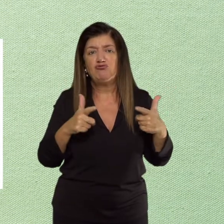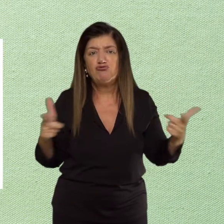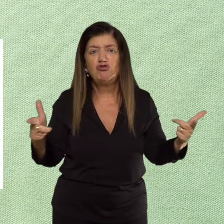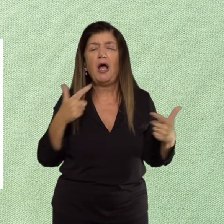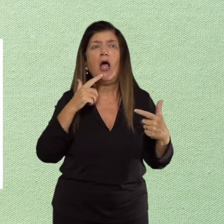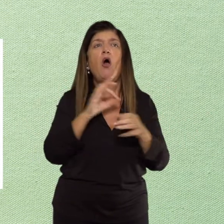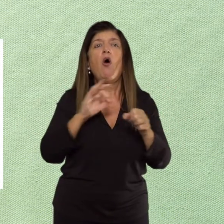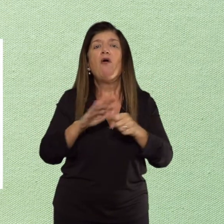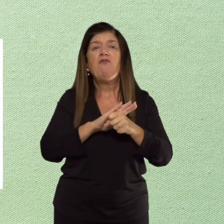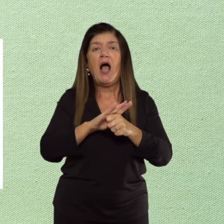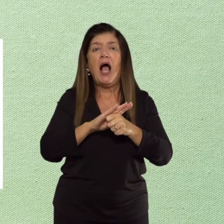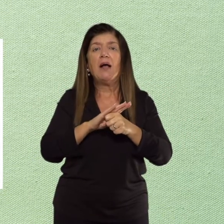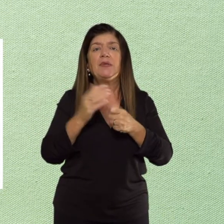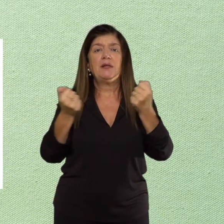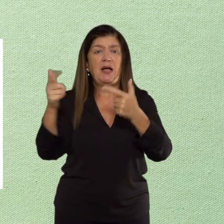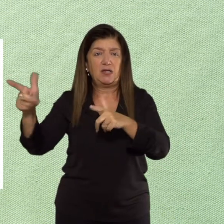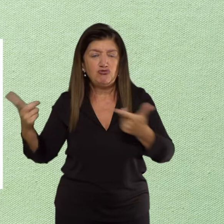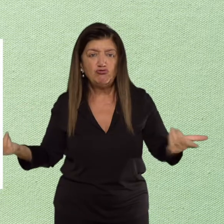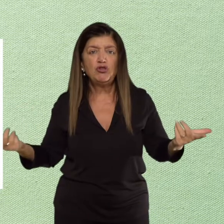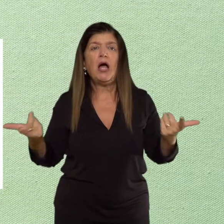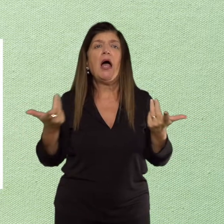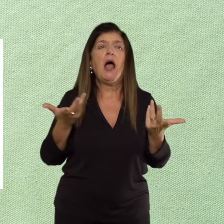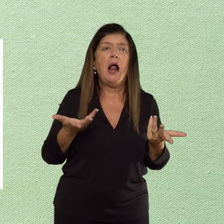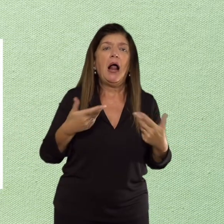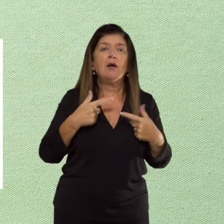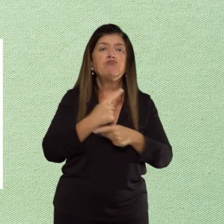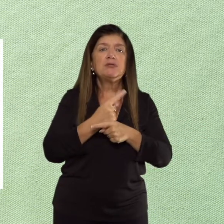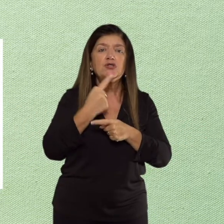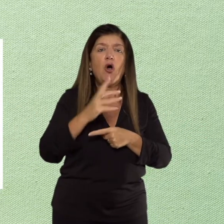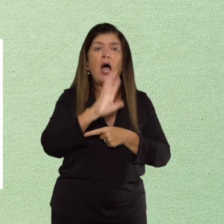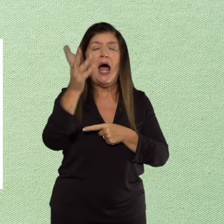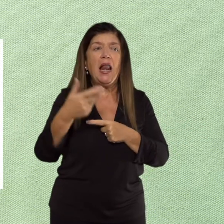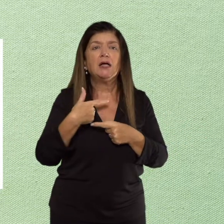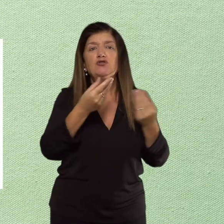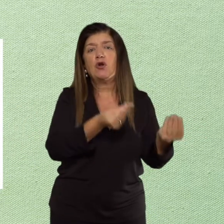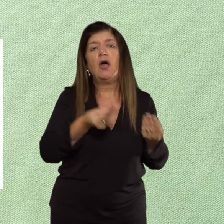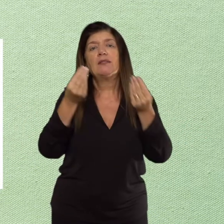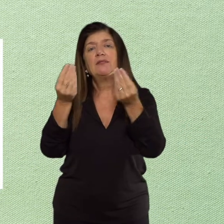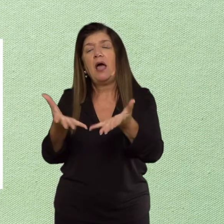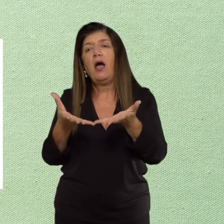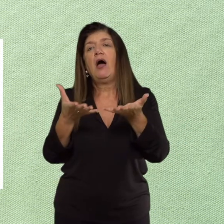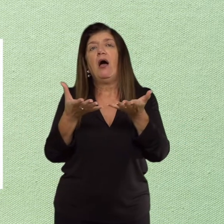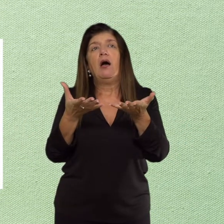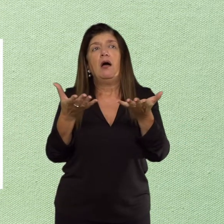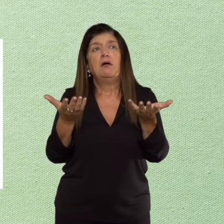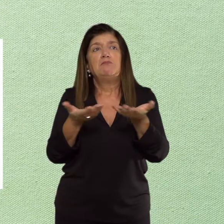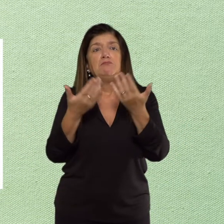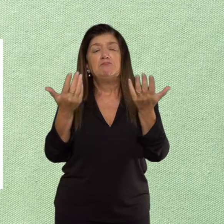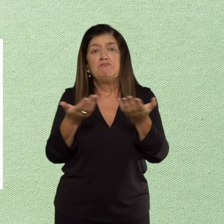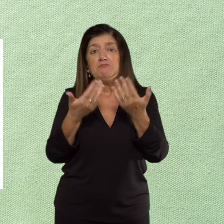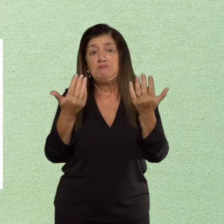o la famiglia non è in possesso di un autoveicolo e quindi gli viene concesso di realizzare